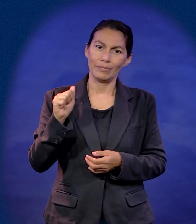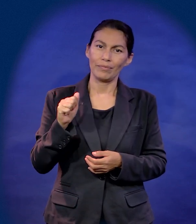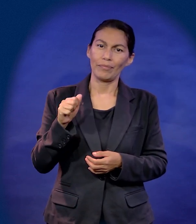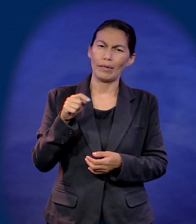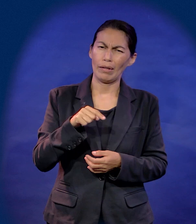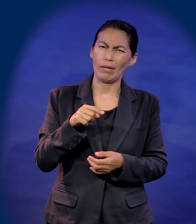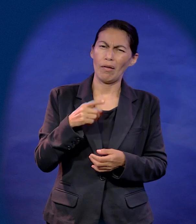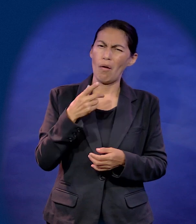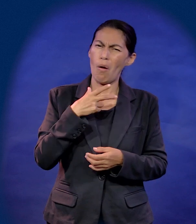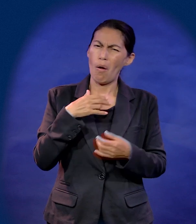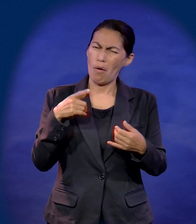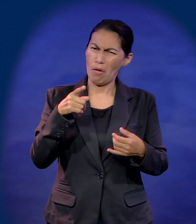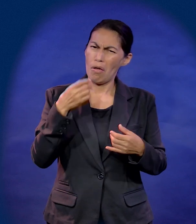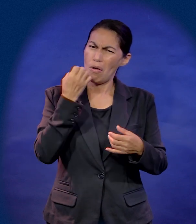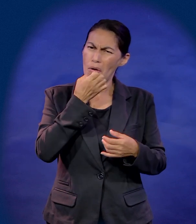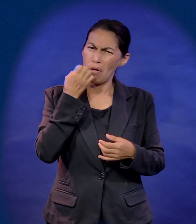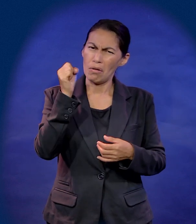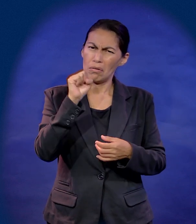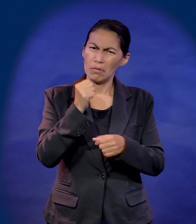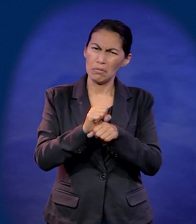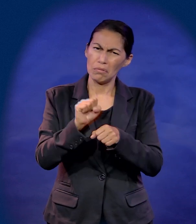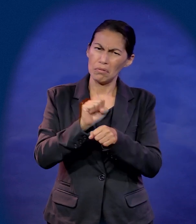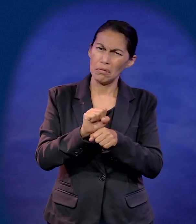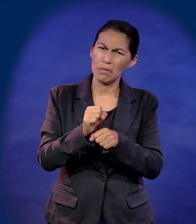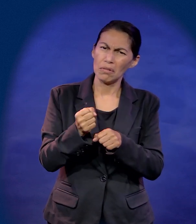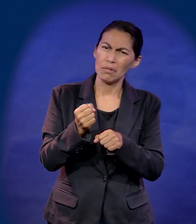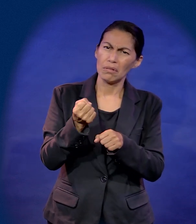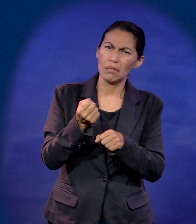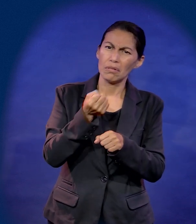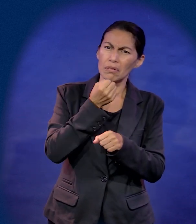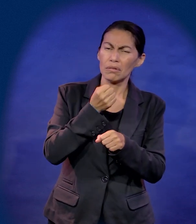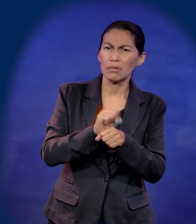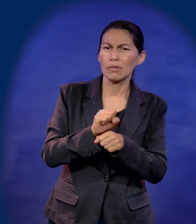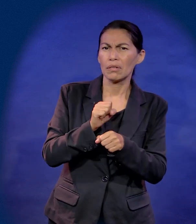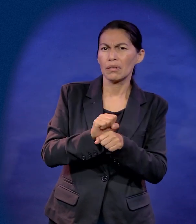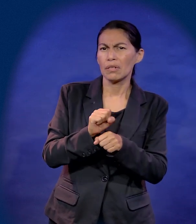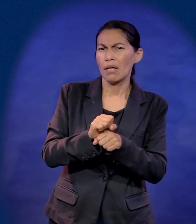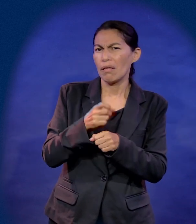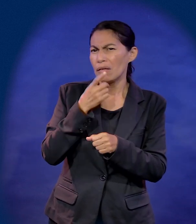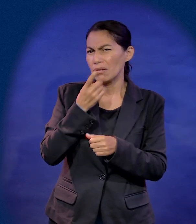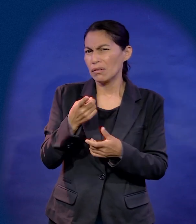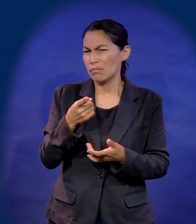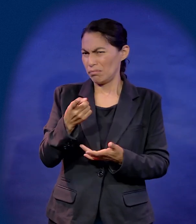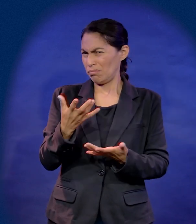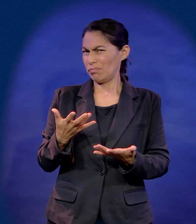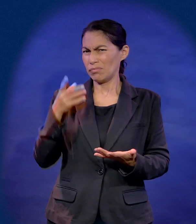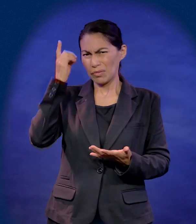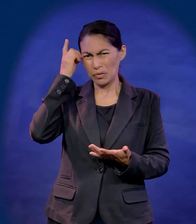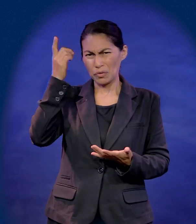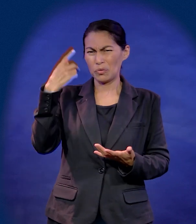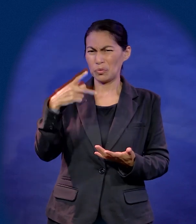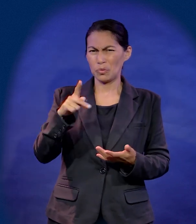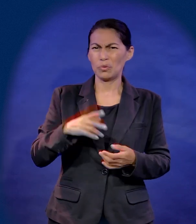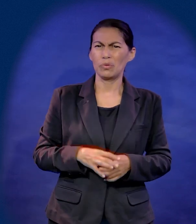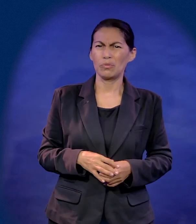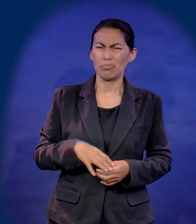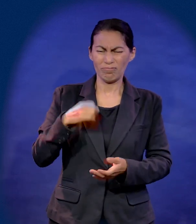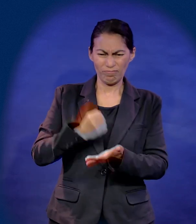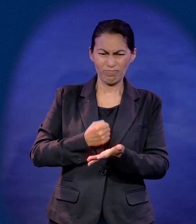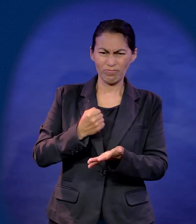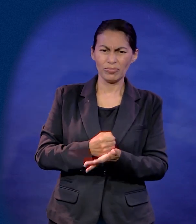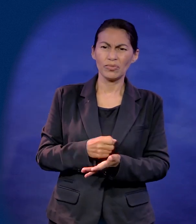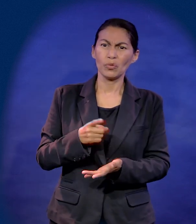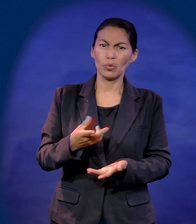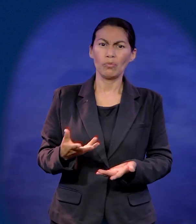los mandamientos? Sí, a ver, dímelos. Se los empecé a decir. Oye, ¿qué Dios tan narcisista el tuyo, no?